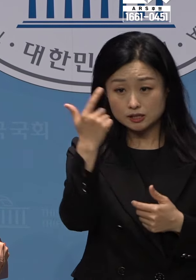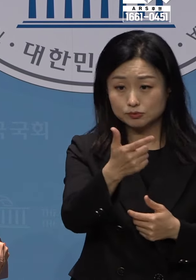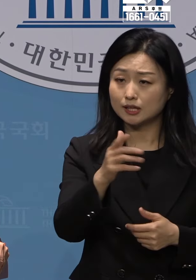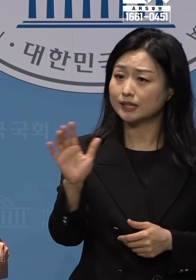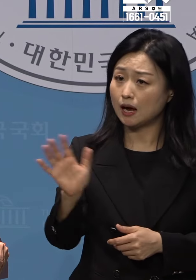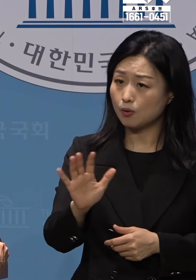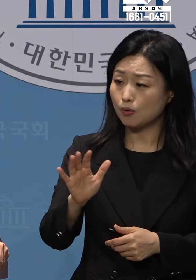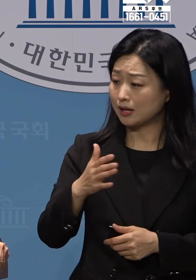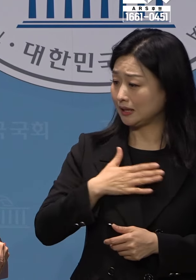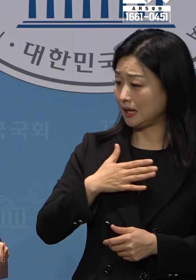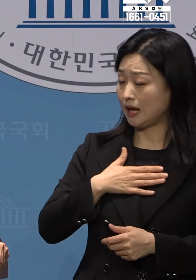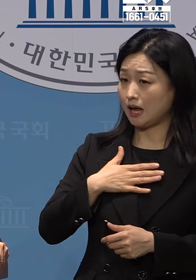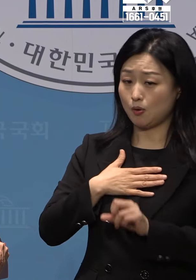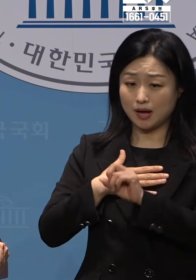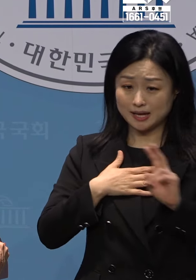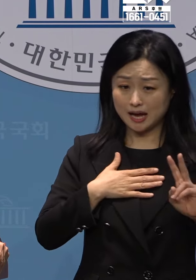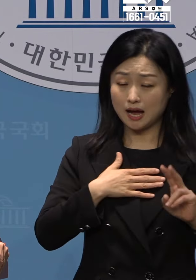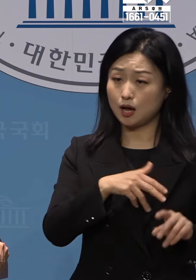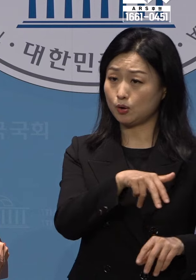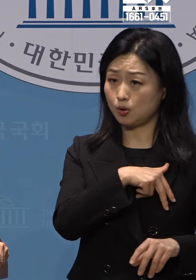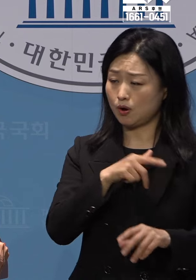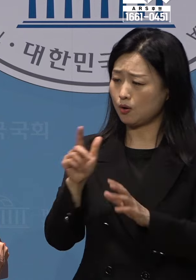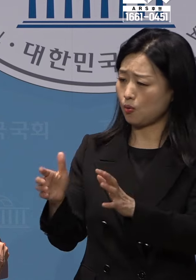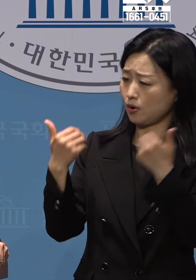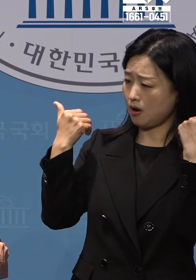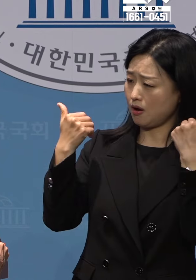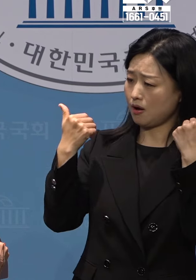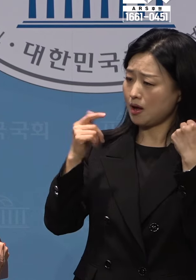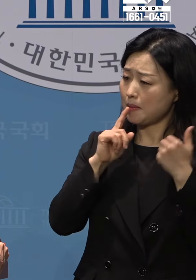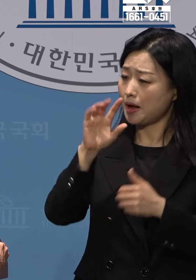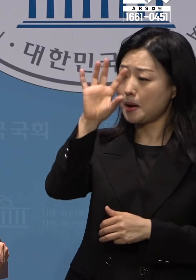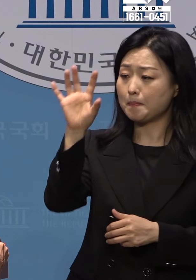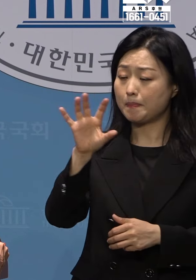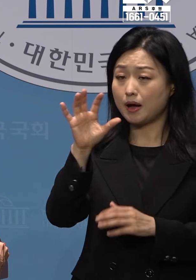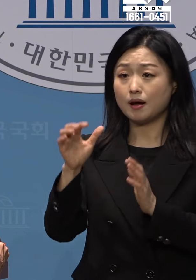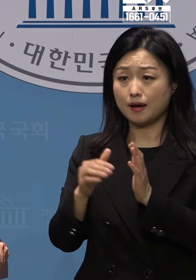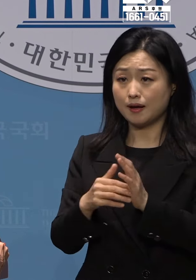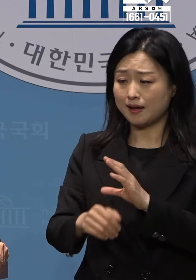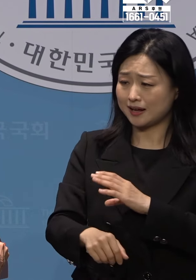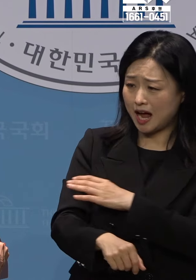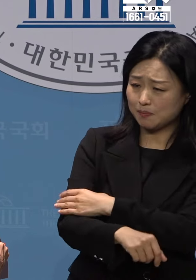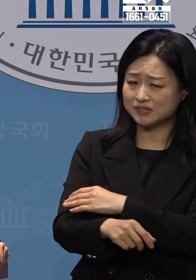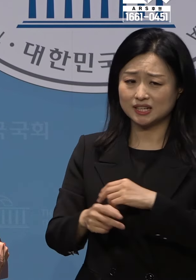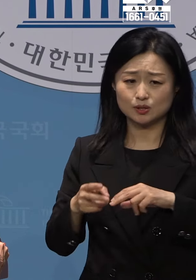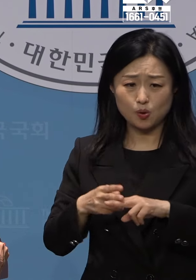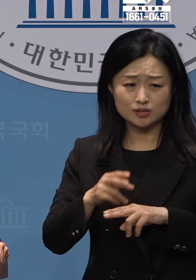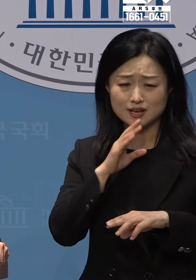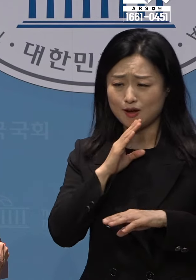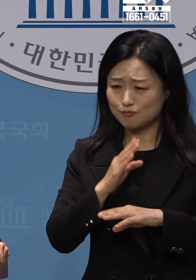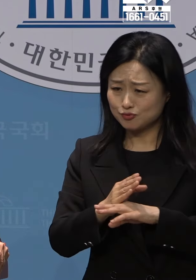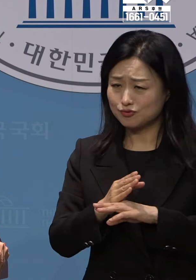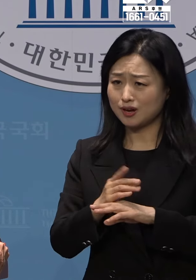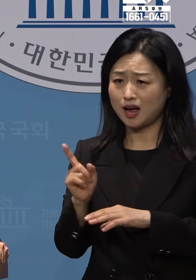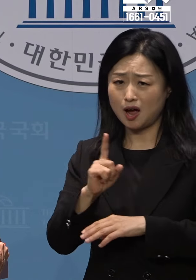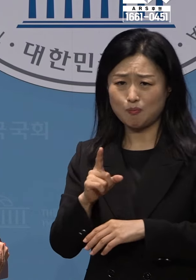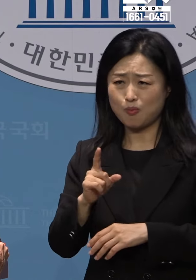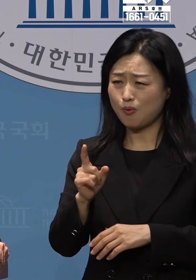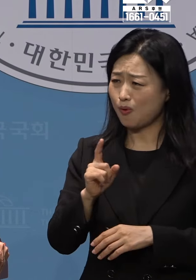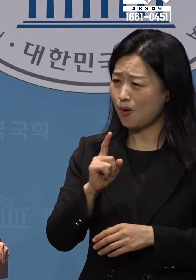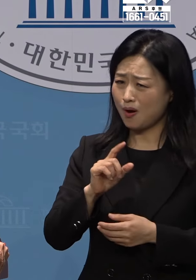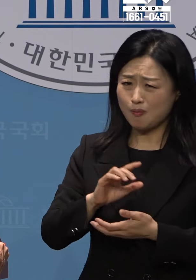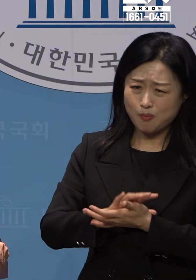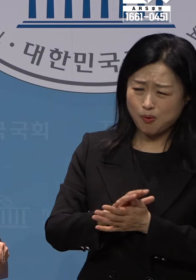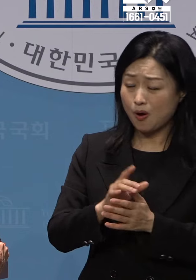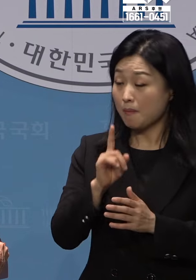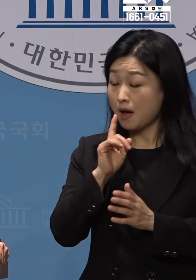아닌 위원장과 야당 의원들을 공격하는 발언을 했습니다. 갑질, 독재, 북한, 폭압적